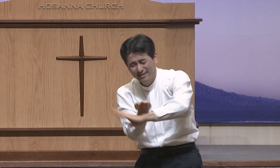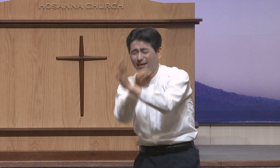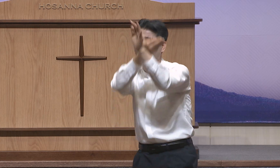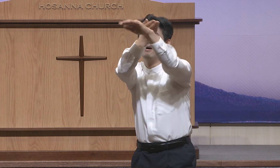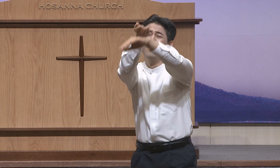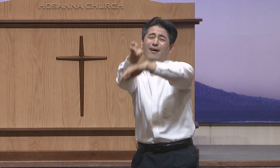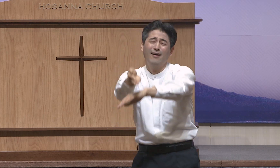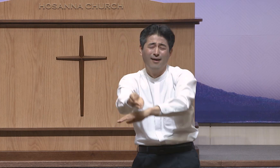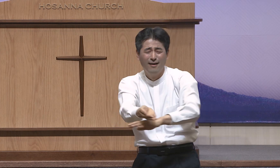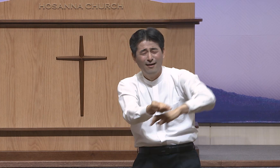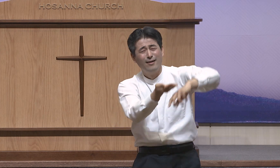흔들흔들